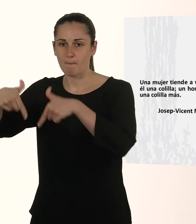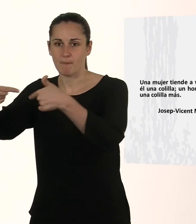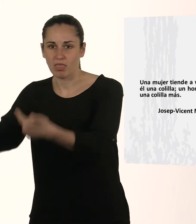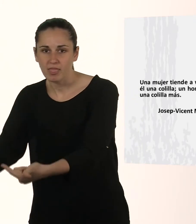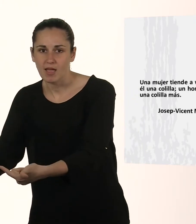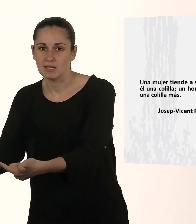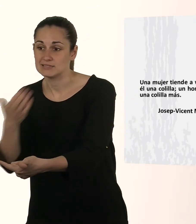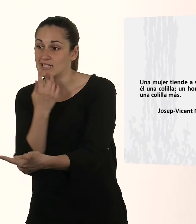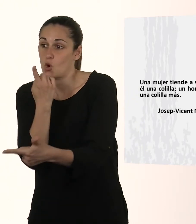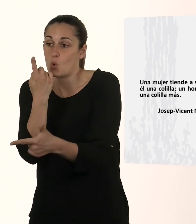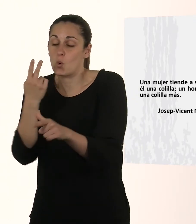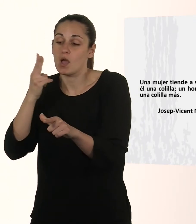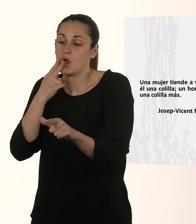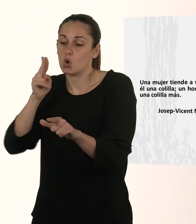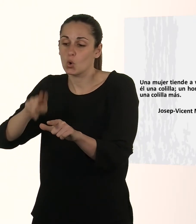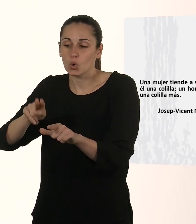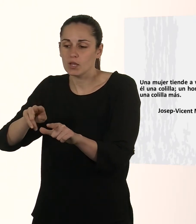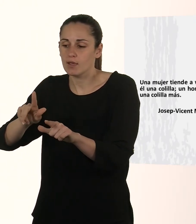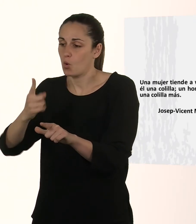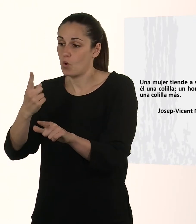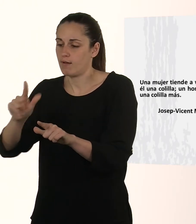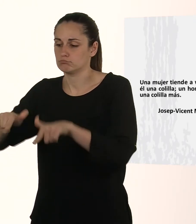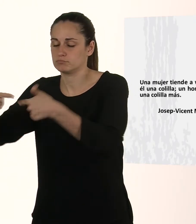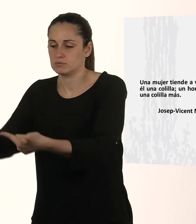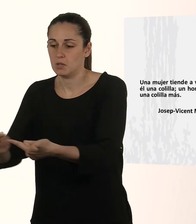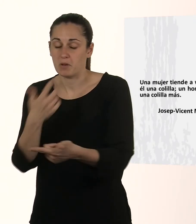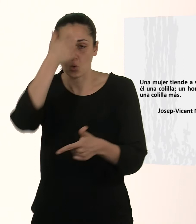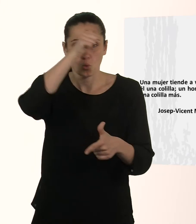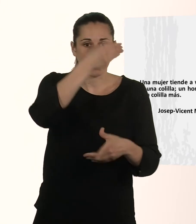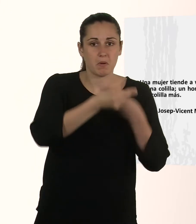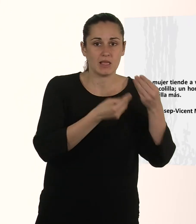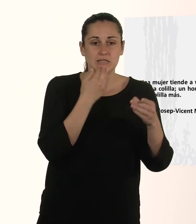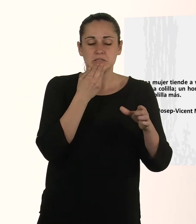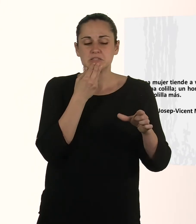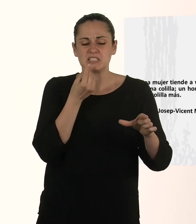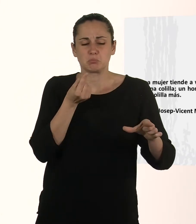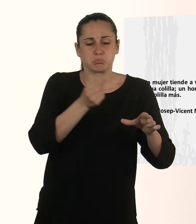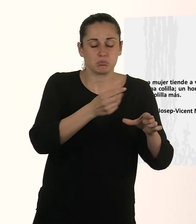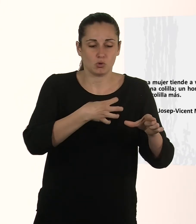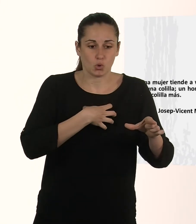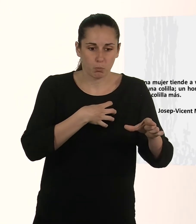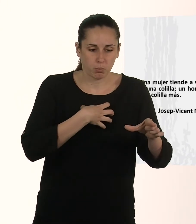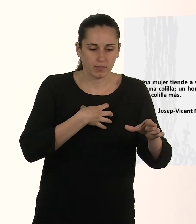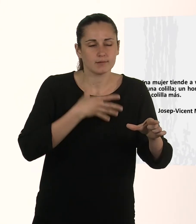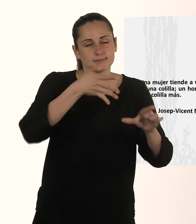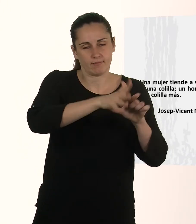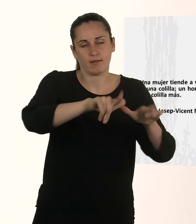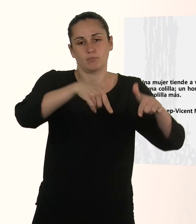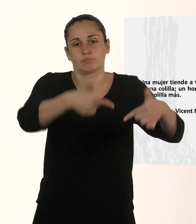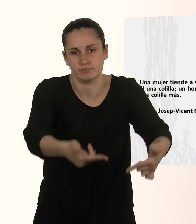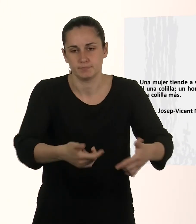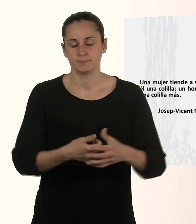una colilla. Un hombre, en cambio, solo cuando no cabe una colilla más, ¿no? Entonces, a partir de aquí, bueno, podría haber